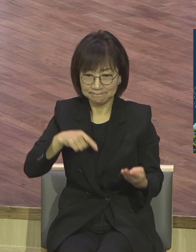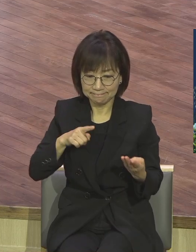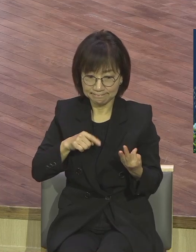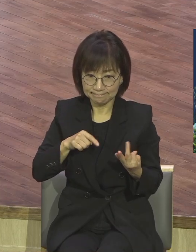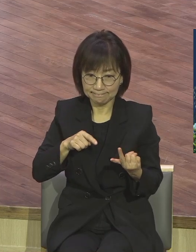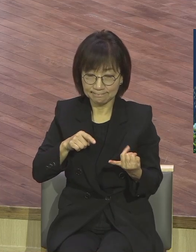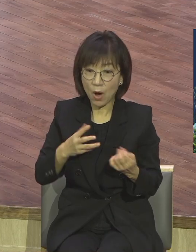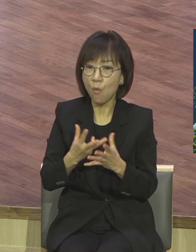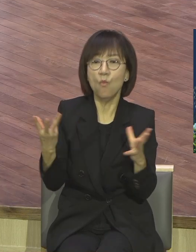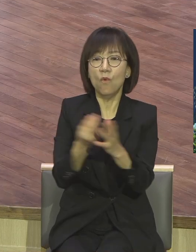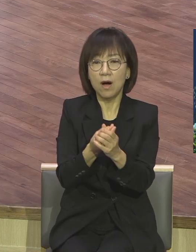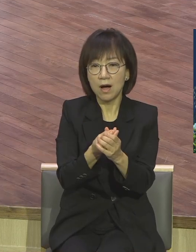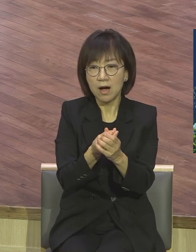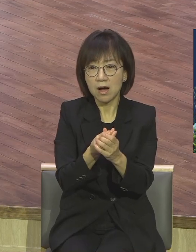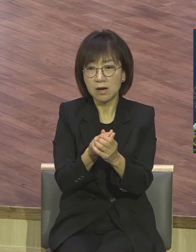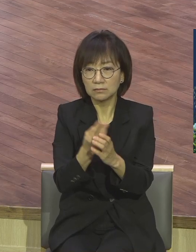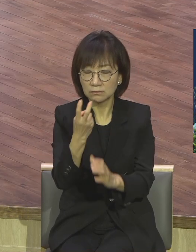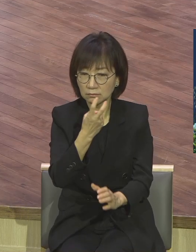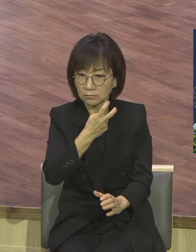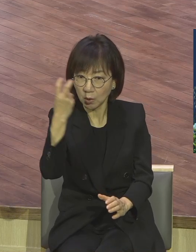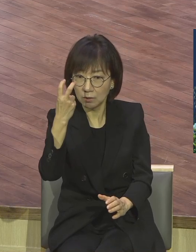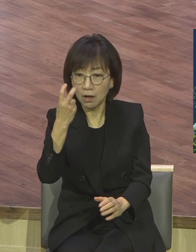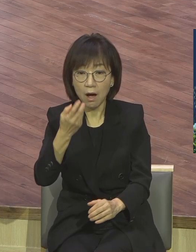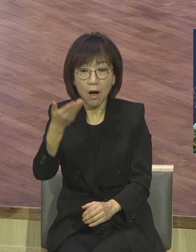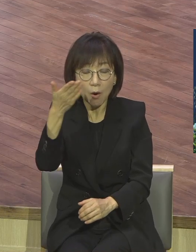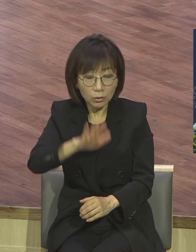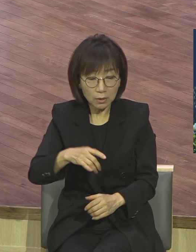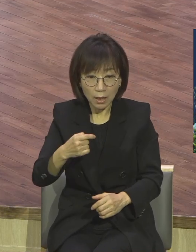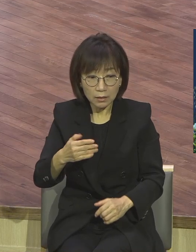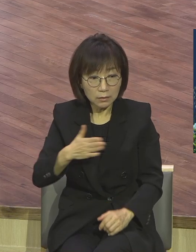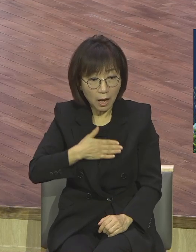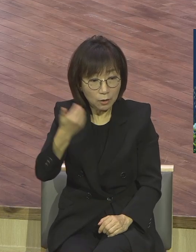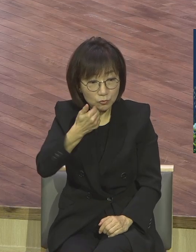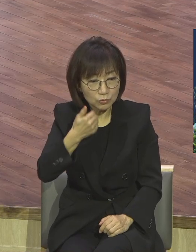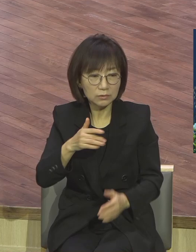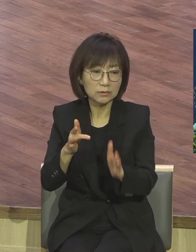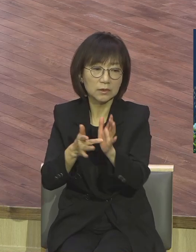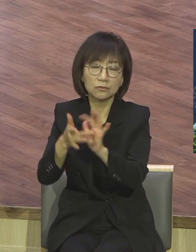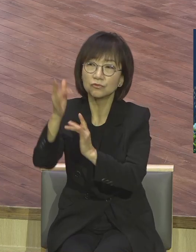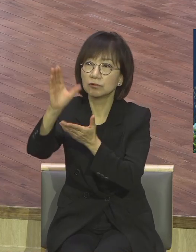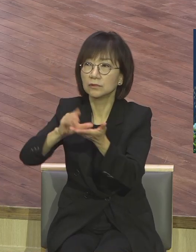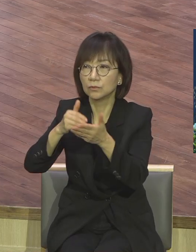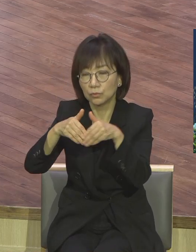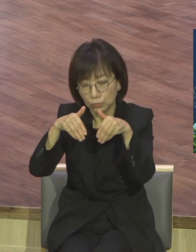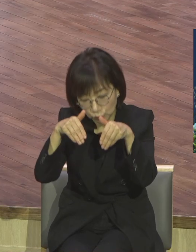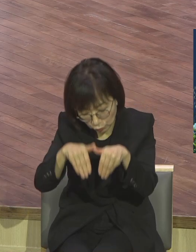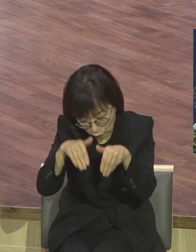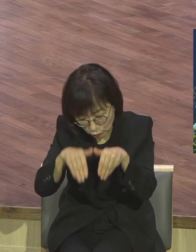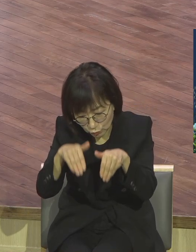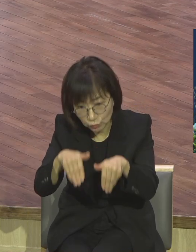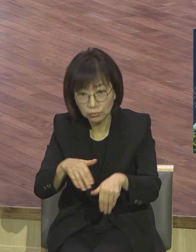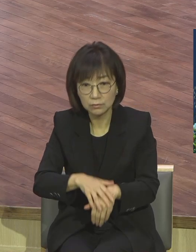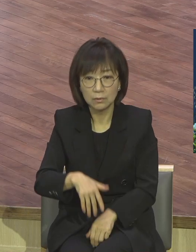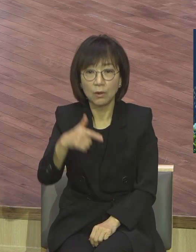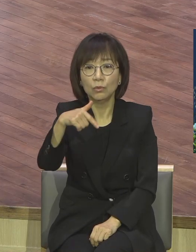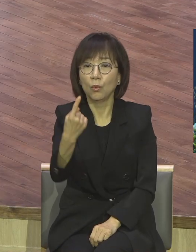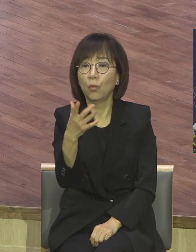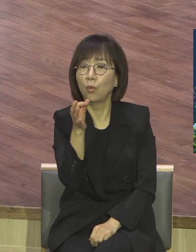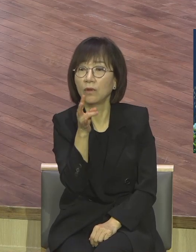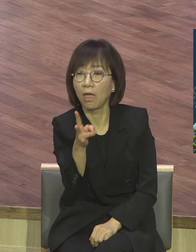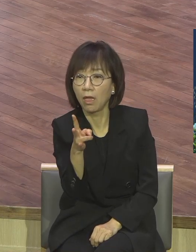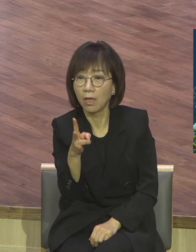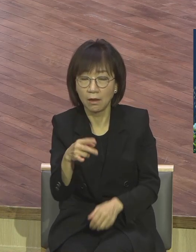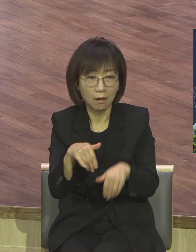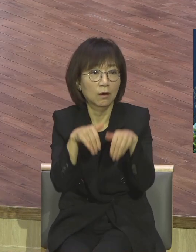이제는 예수 그리스도의 뭐라고 그래요? 종이라고 해요, 종. 나는 예수 그리스도의 노예다.